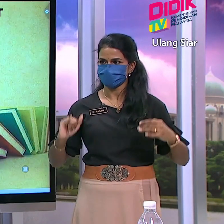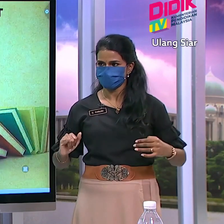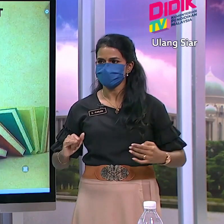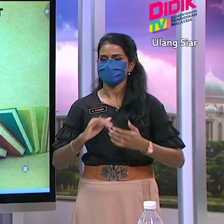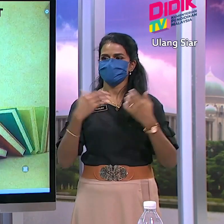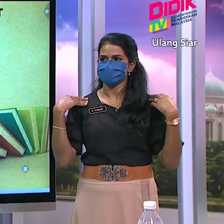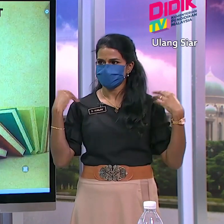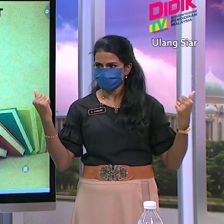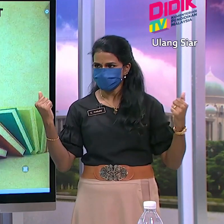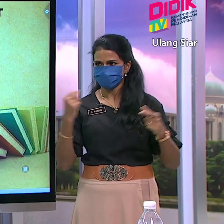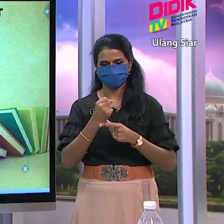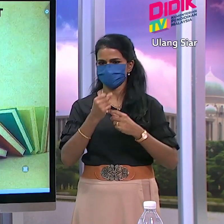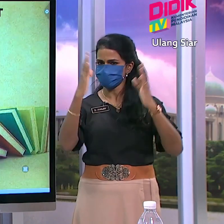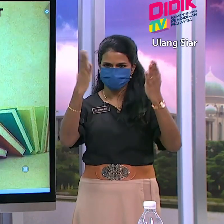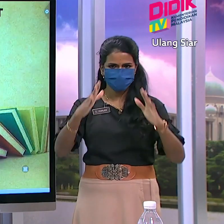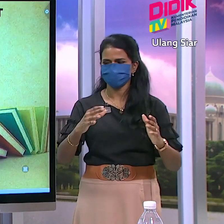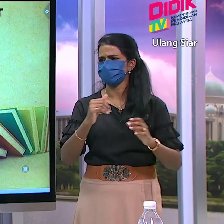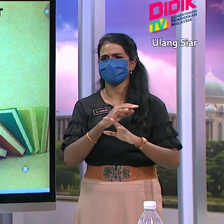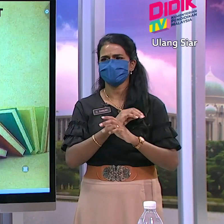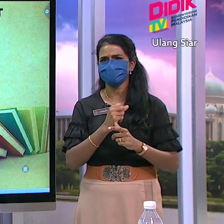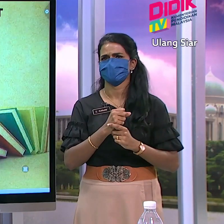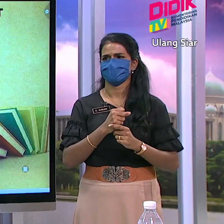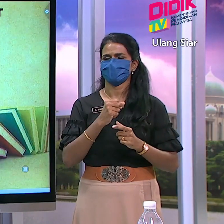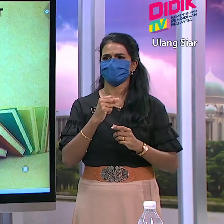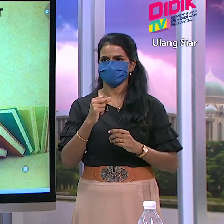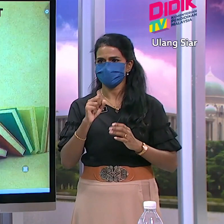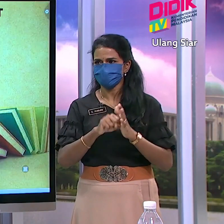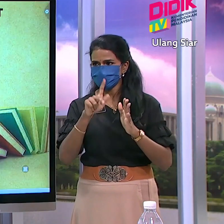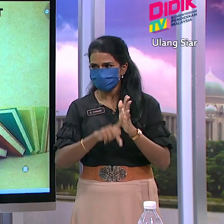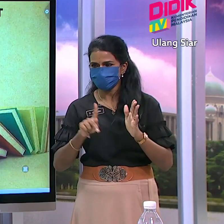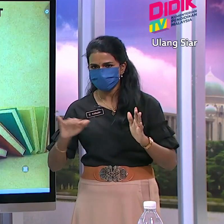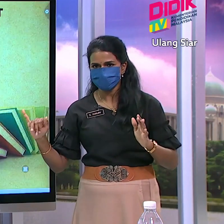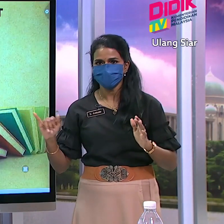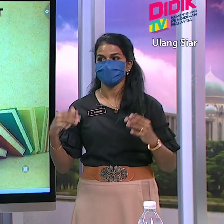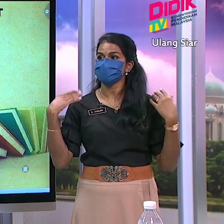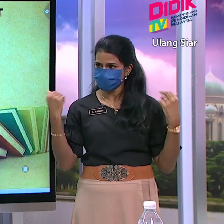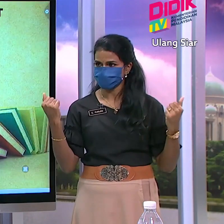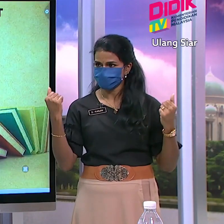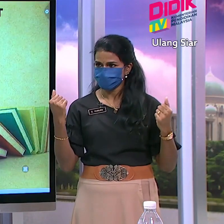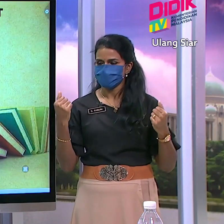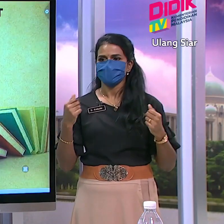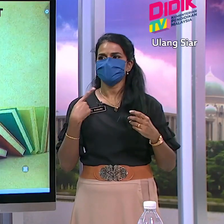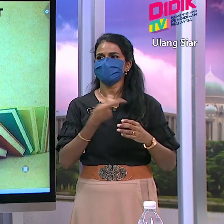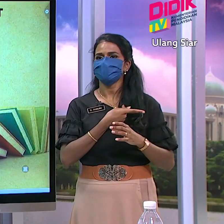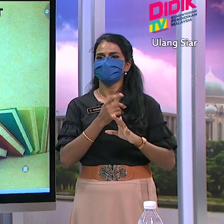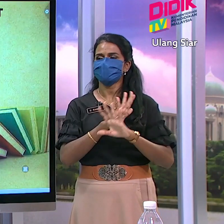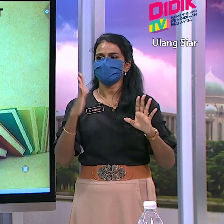yang sehat ataupun slim, at least sekurang-kurangnya sehat. Kita tidak